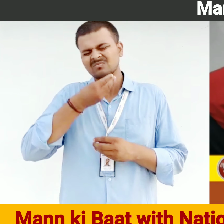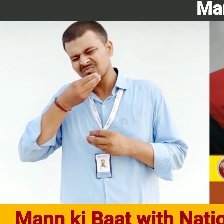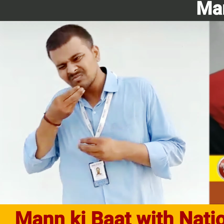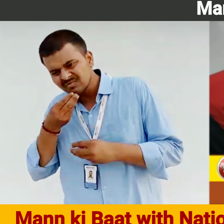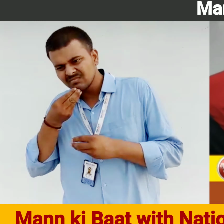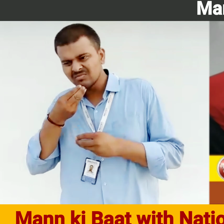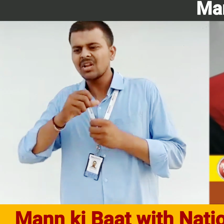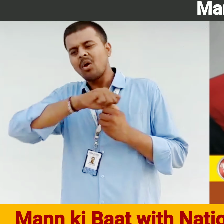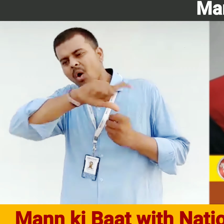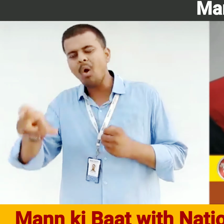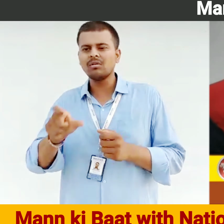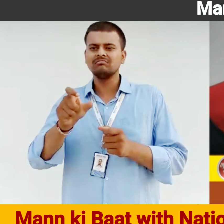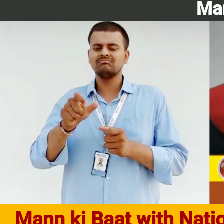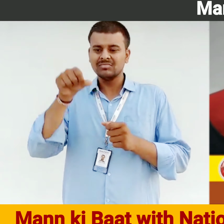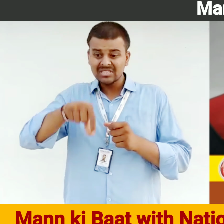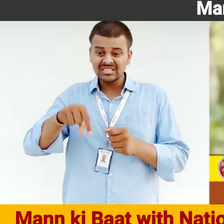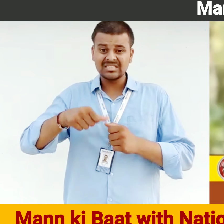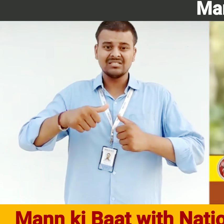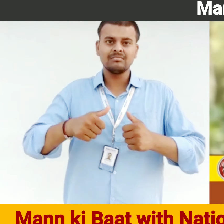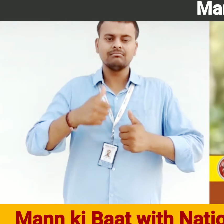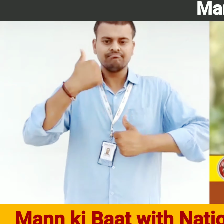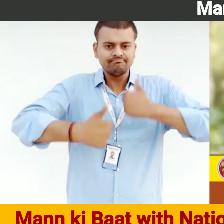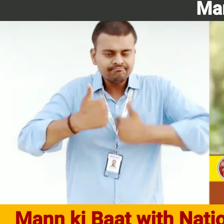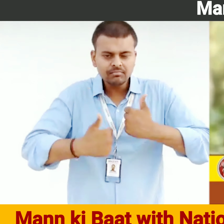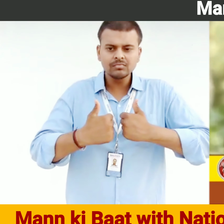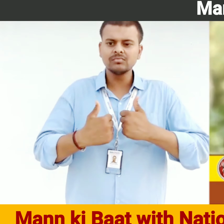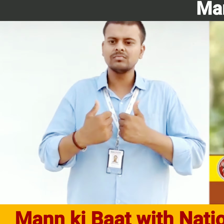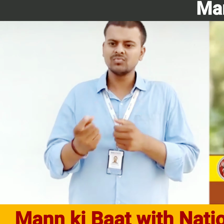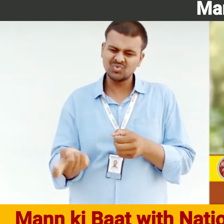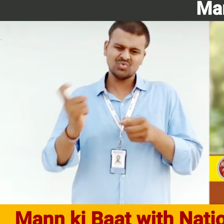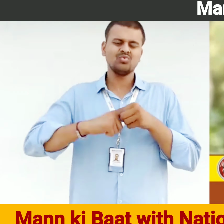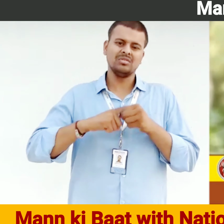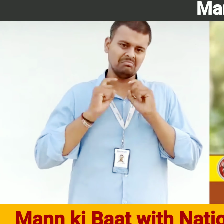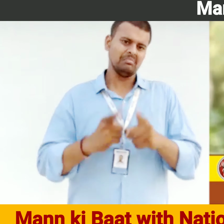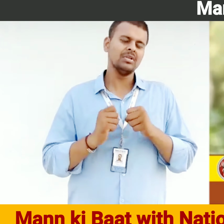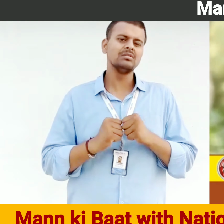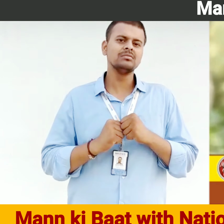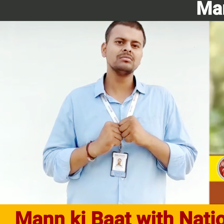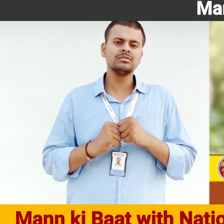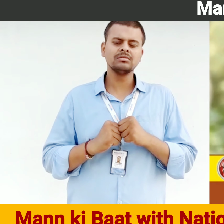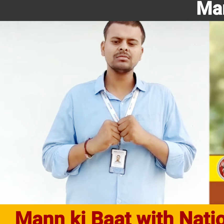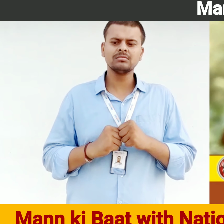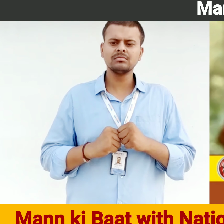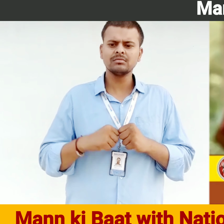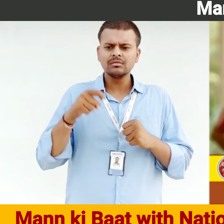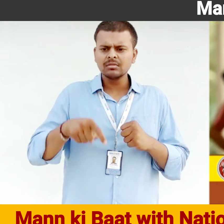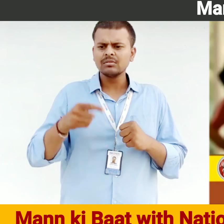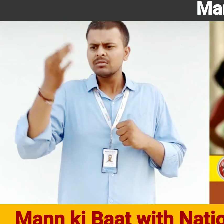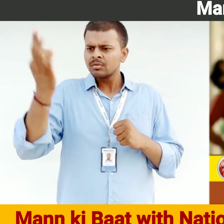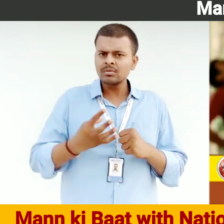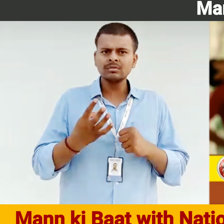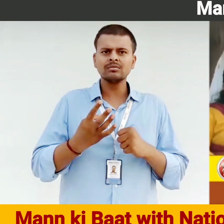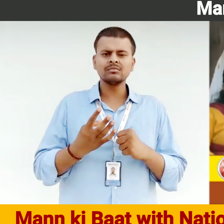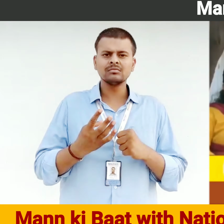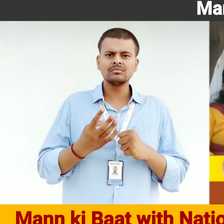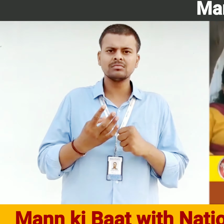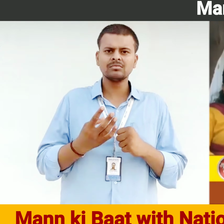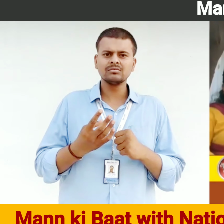है, आप सभी इस प्रतियोगिता में अवश्य भाग लें और इस नए तरीके